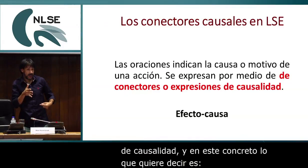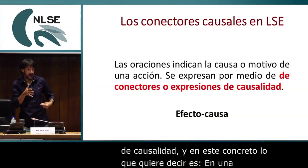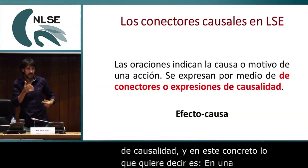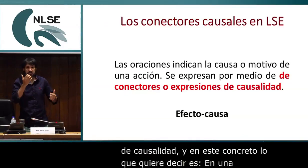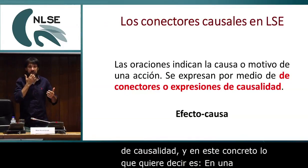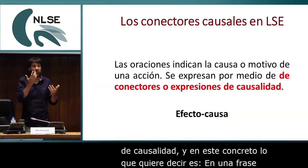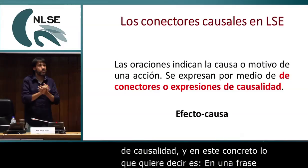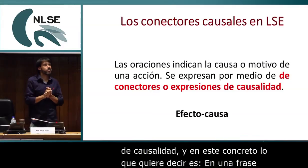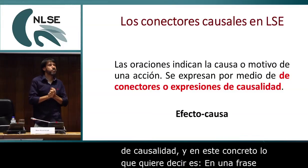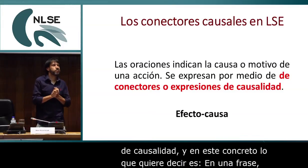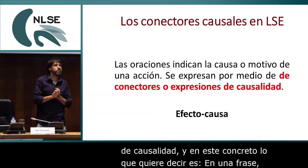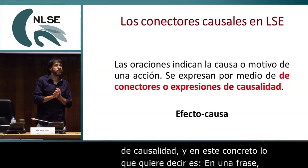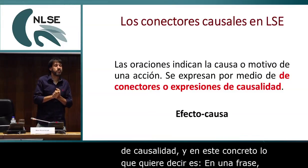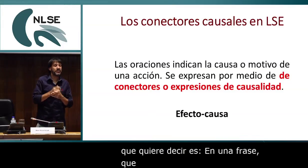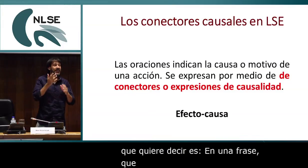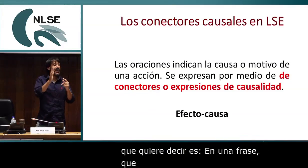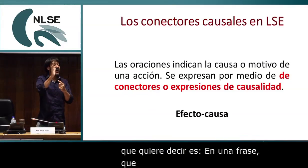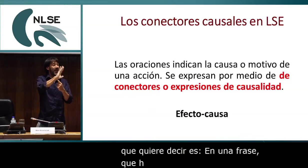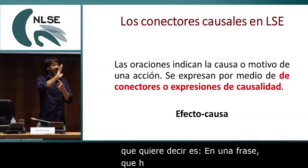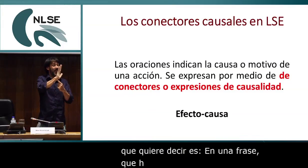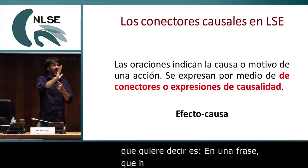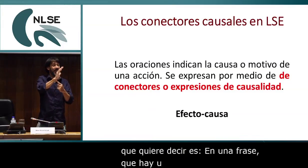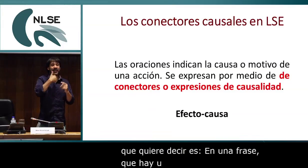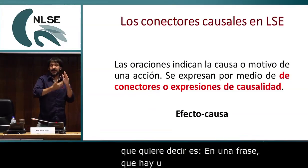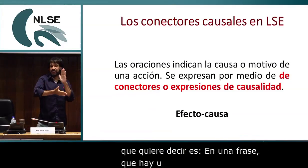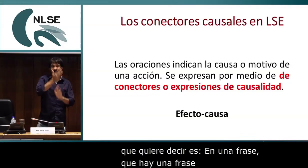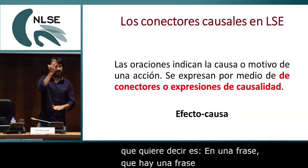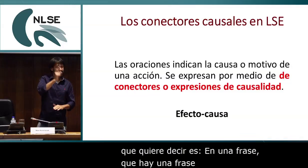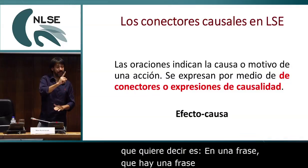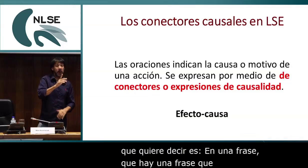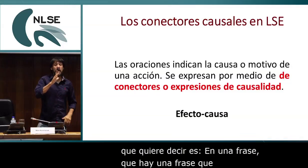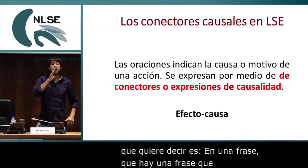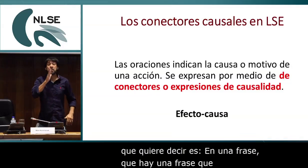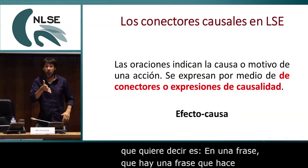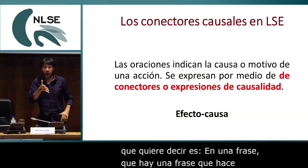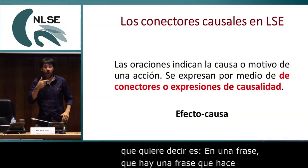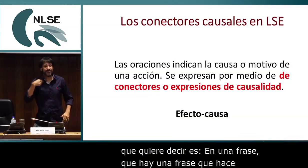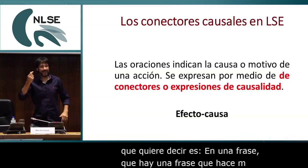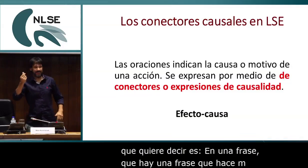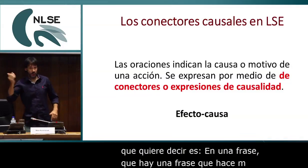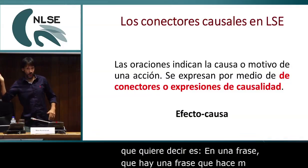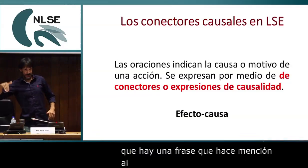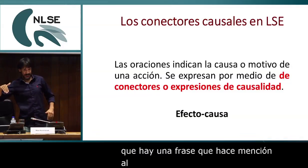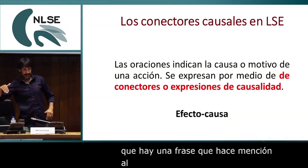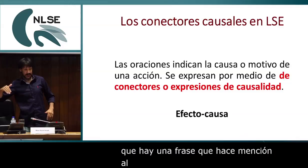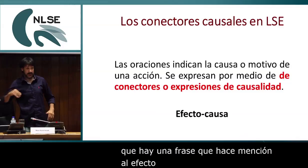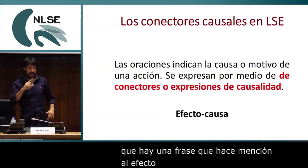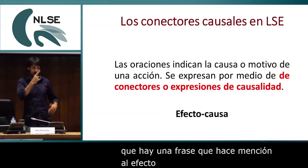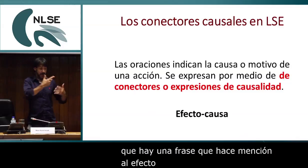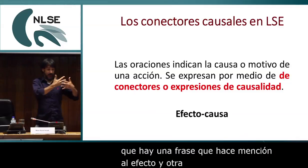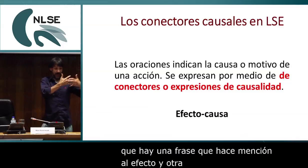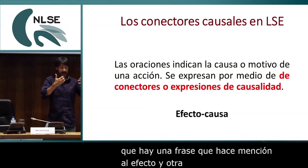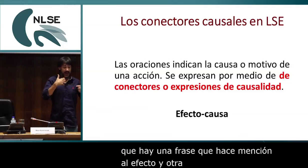que hay una frase que hace mención al efecto y otra que hace mención a la causa. Es decir, yo no voy a ir al